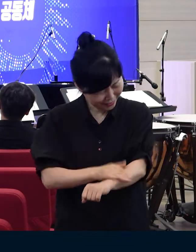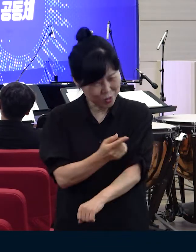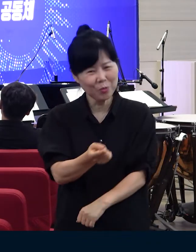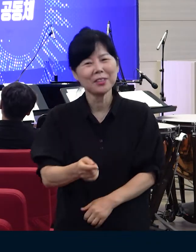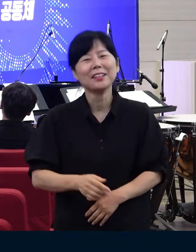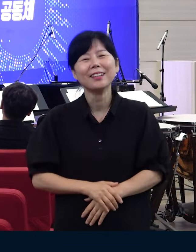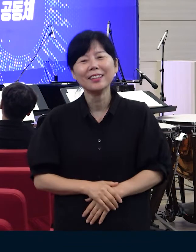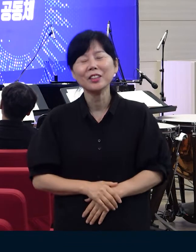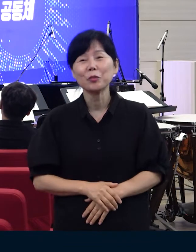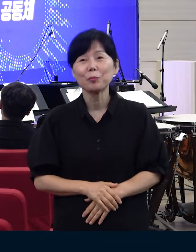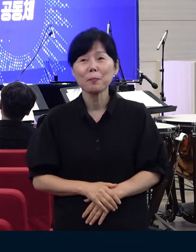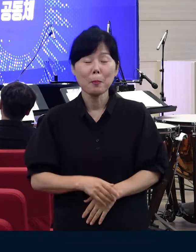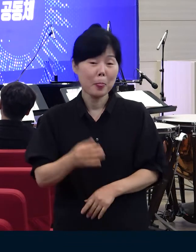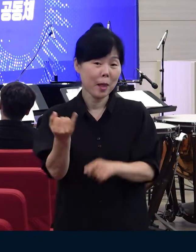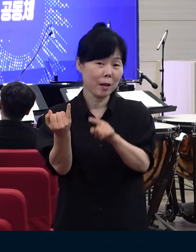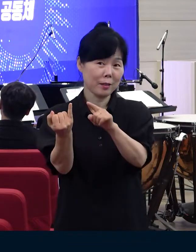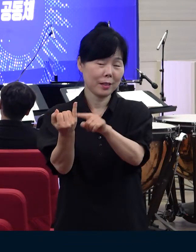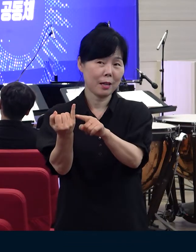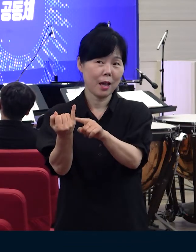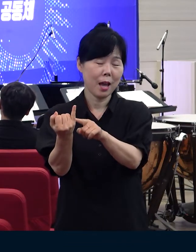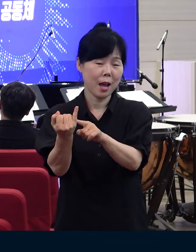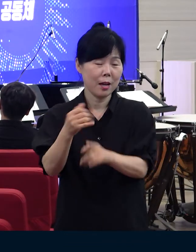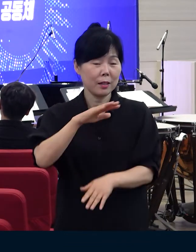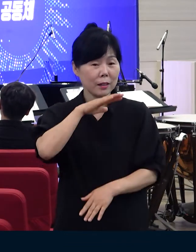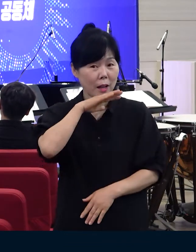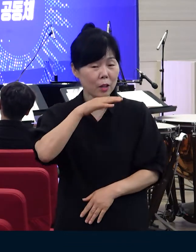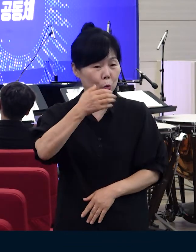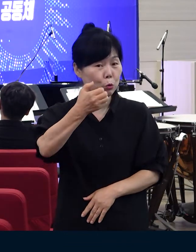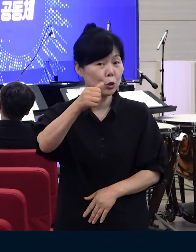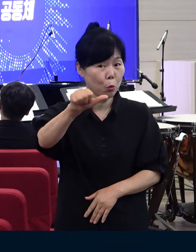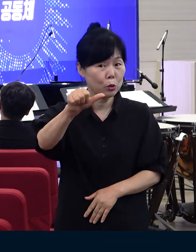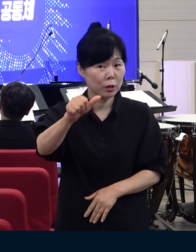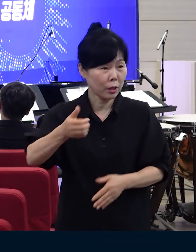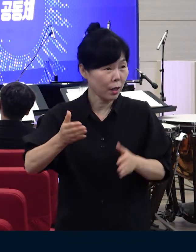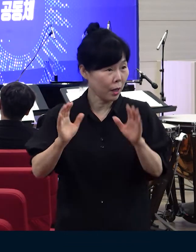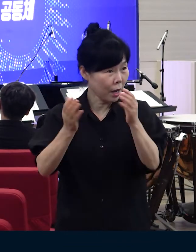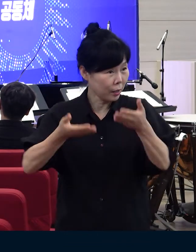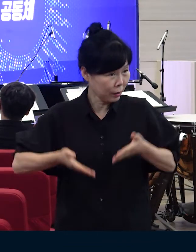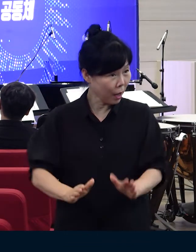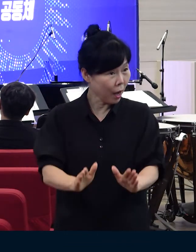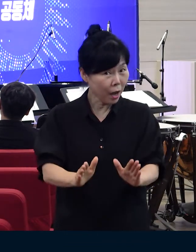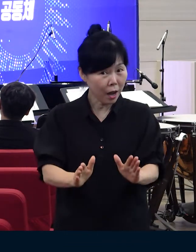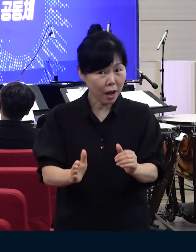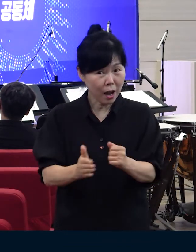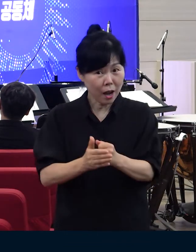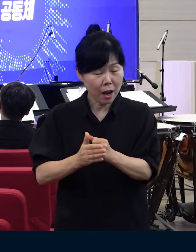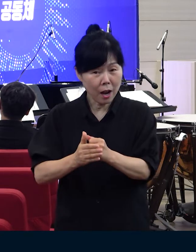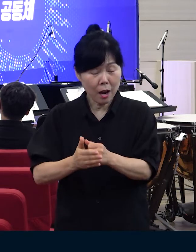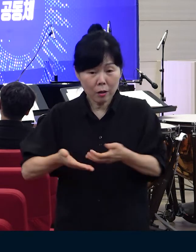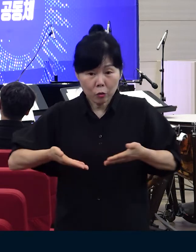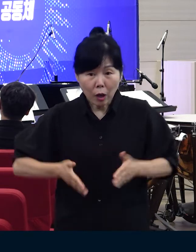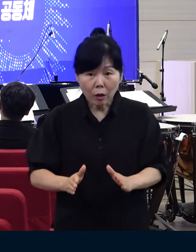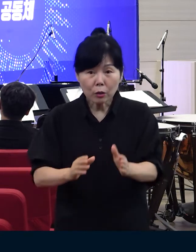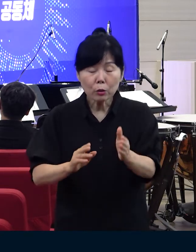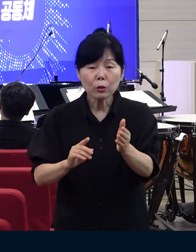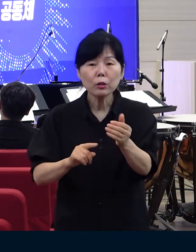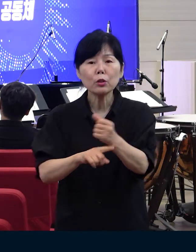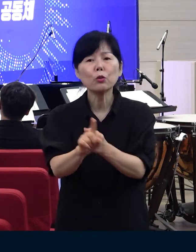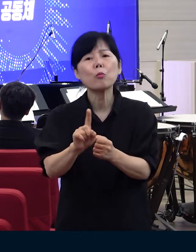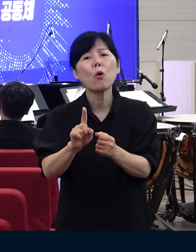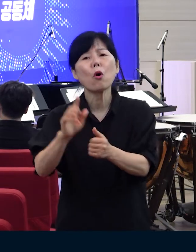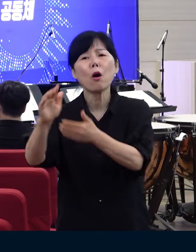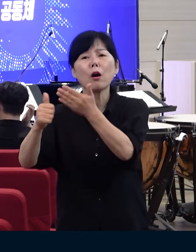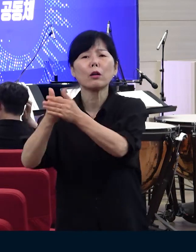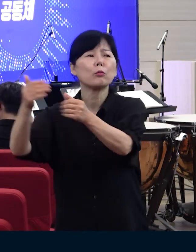여러분 아시지만 사례가 90세 때 출산한 것은요, 하나님의 기적적인 역사지